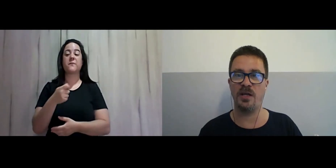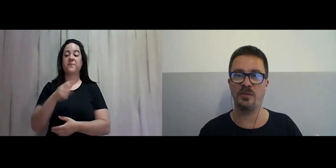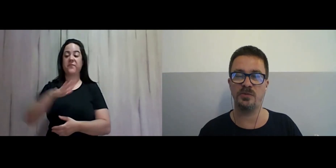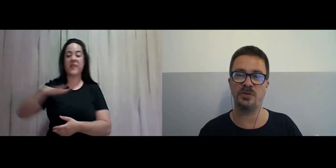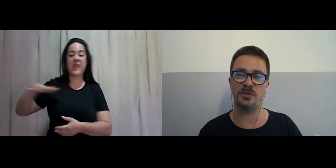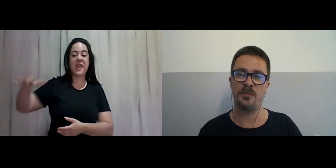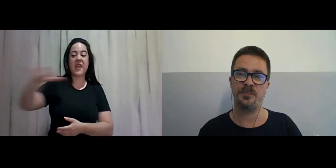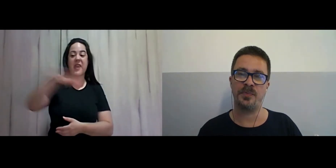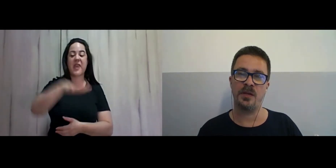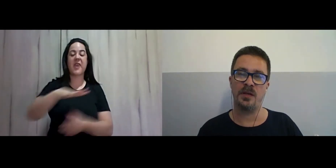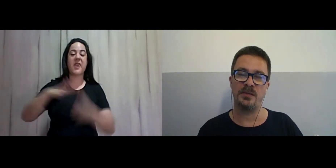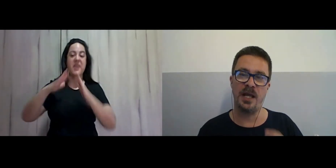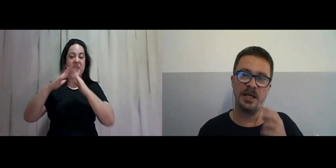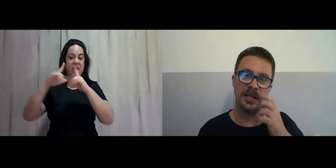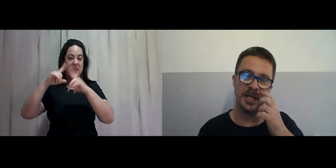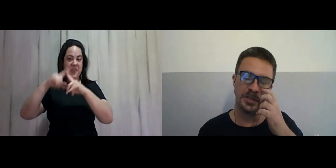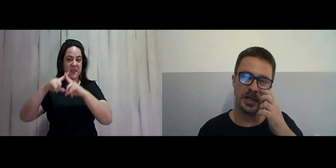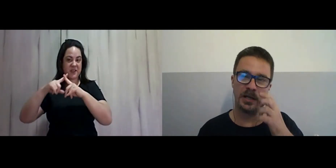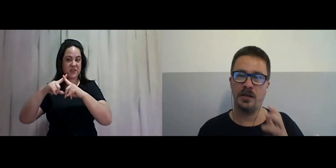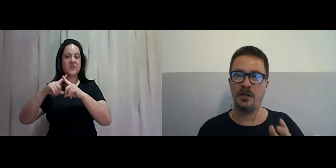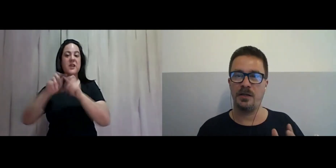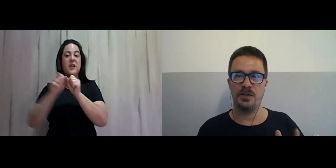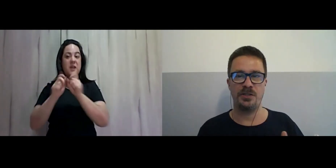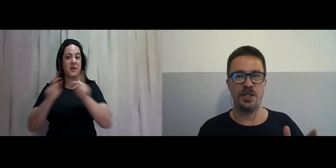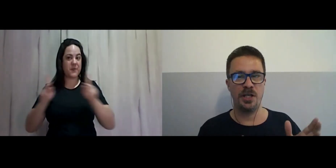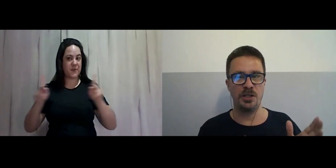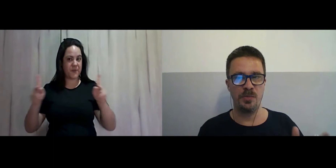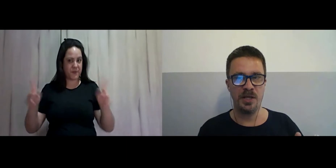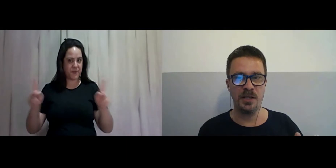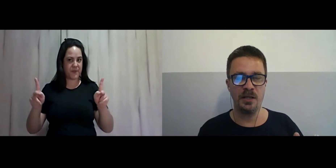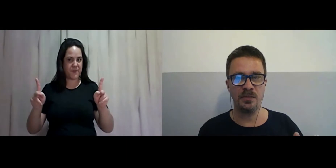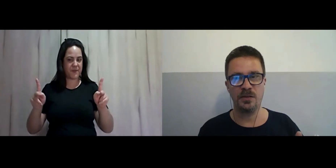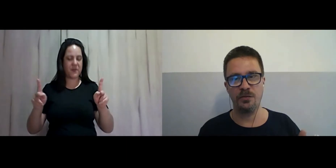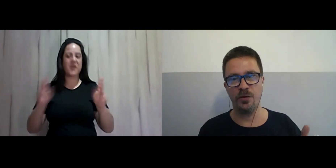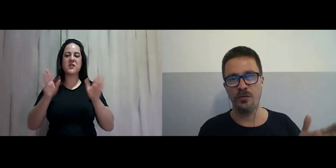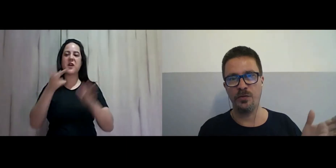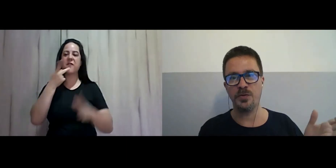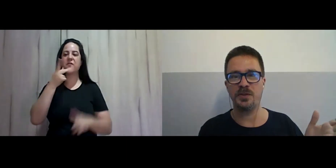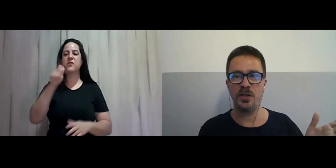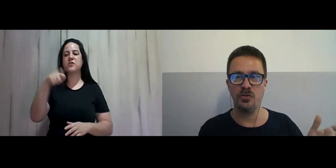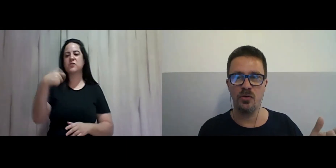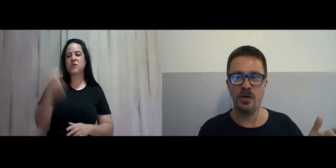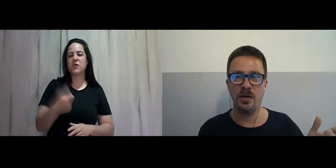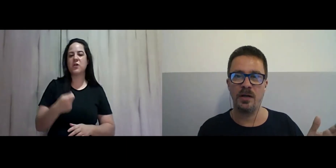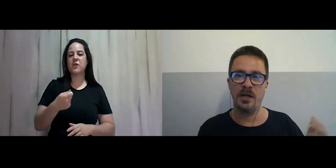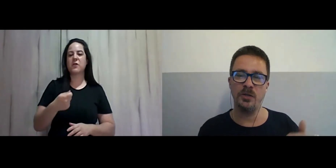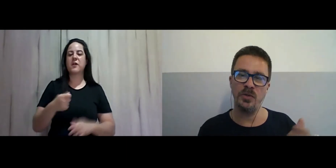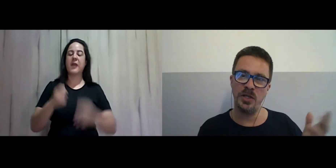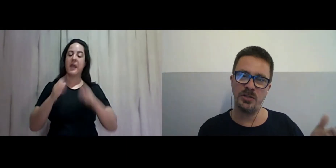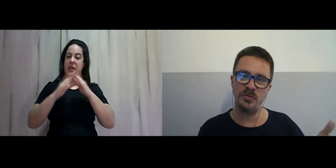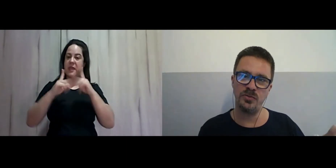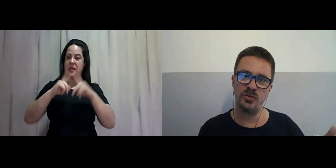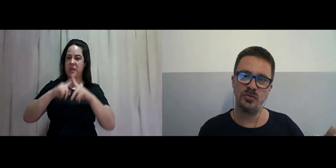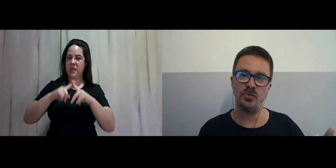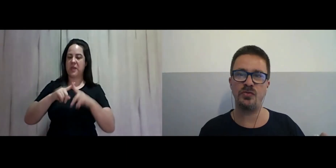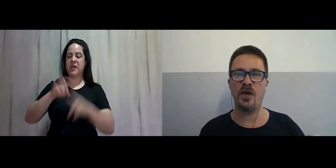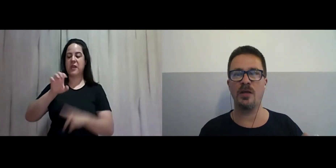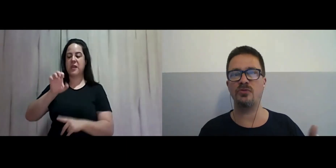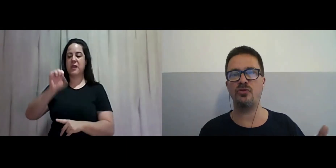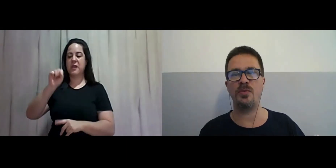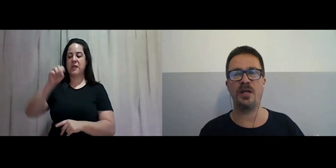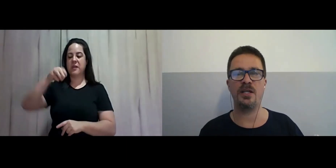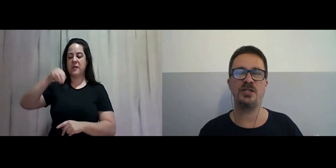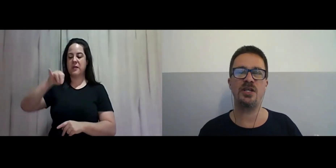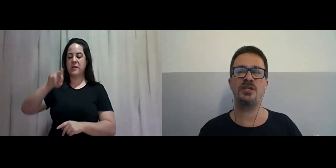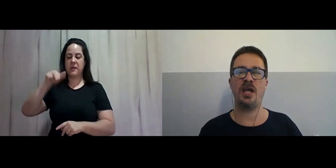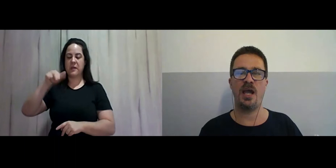Já falamos da igreja de Esmirna, que foi o vídeo anterior, e no início dos estudos